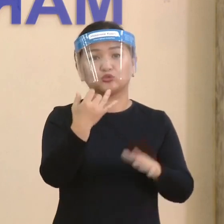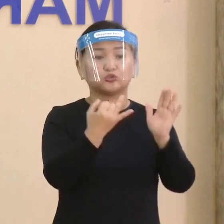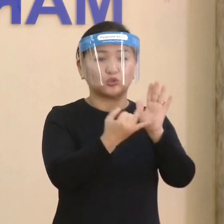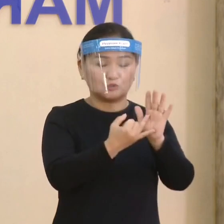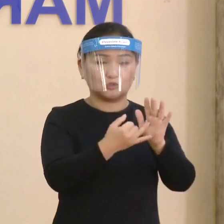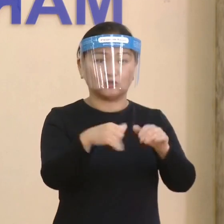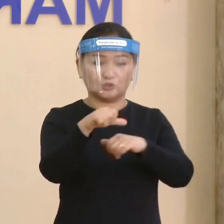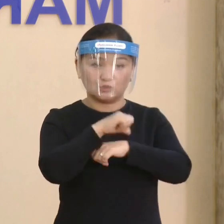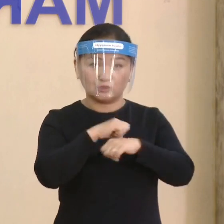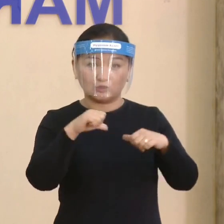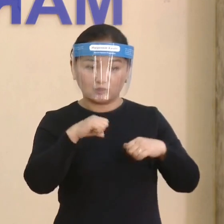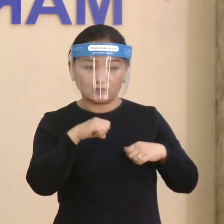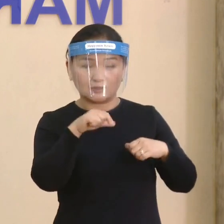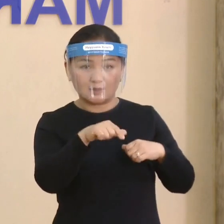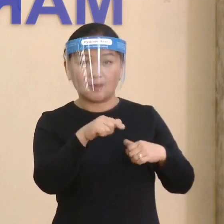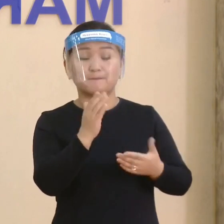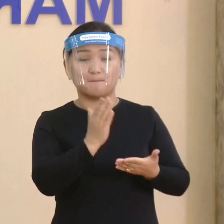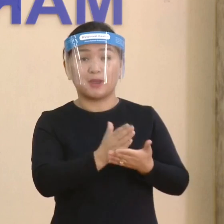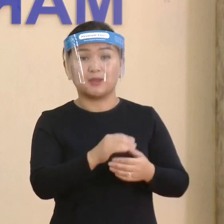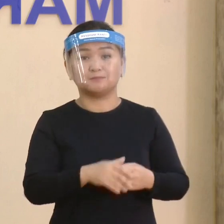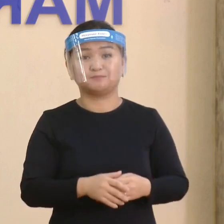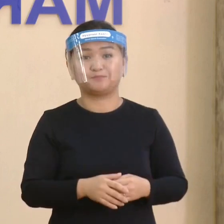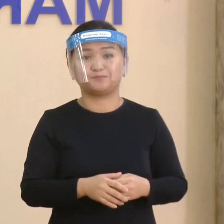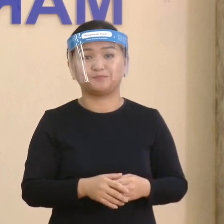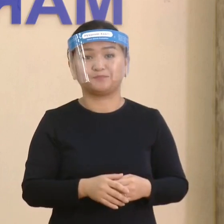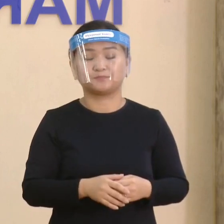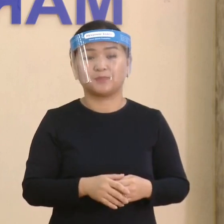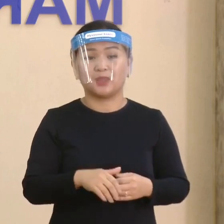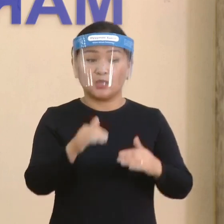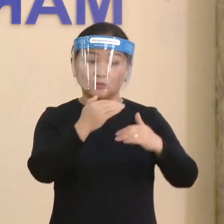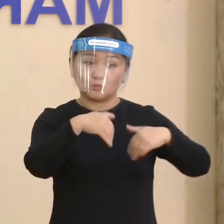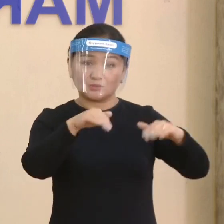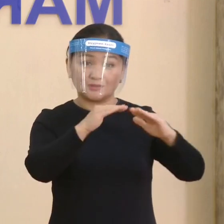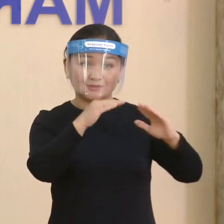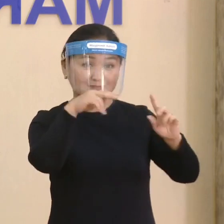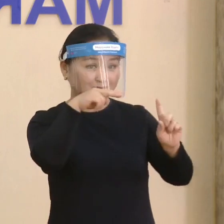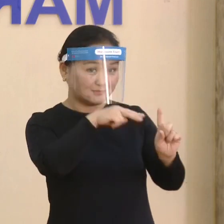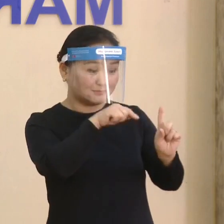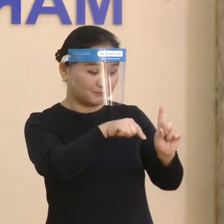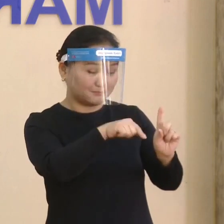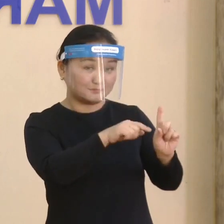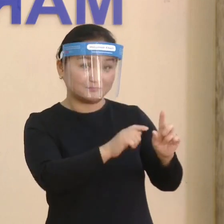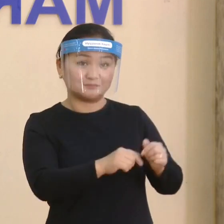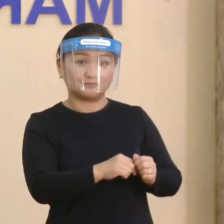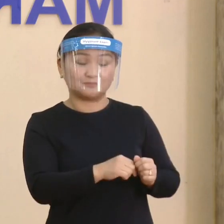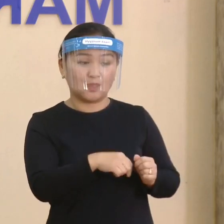537 иргэд бол нийтдээ байна. За энд бол тусгаарлаа ажиглах байранд